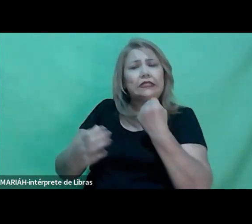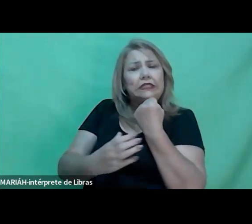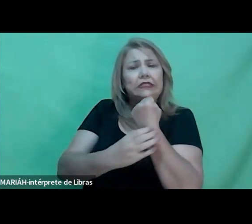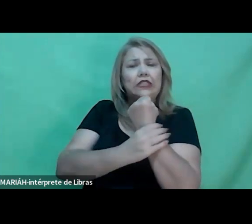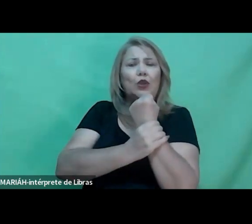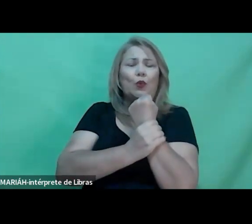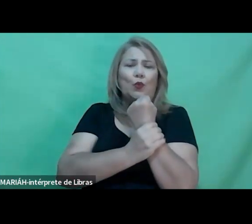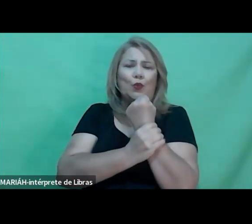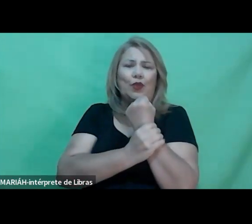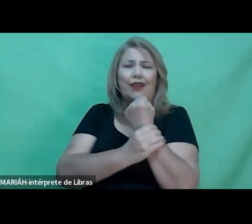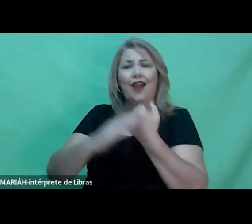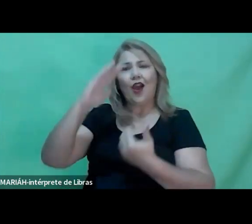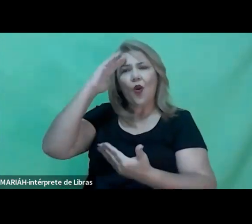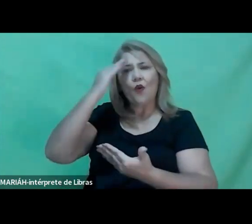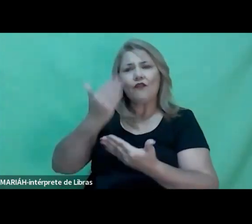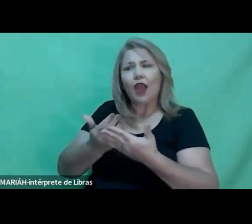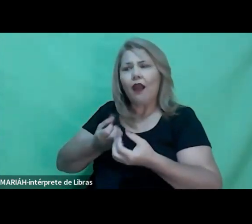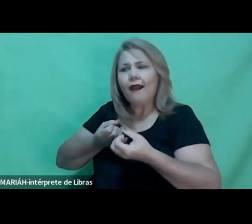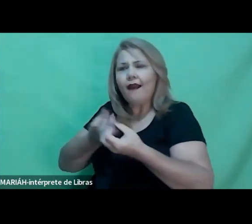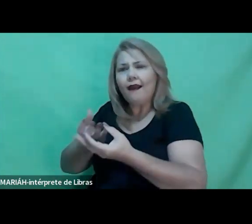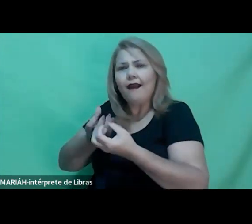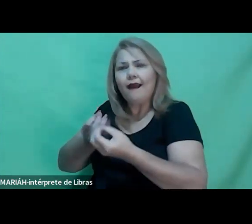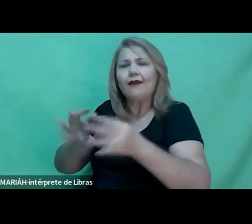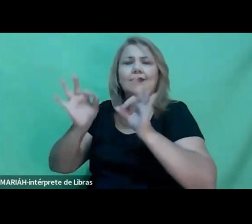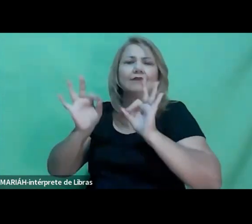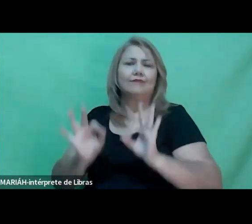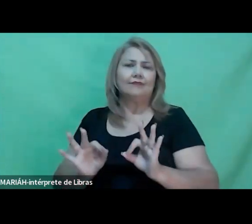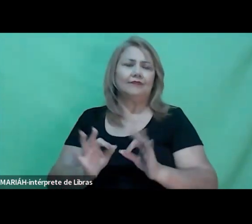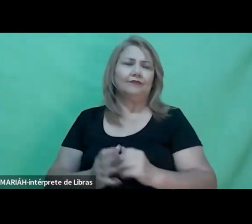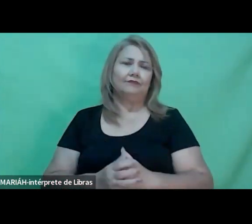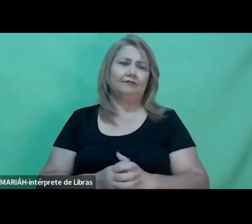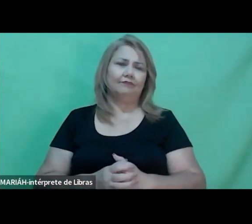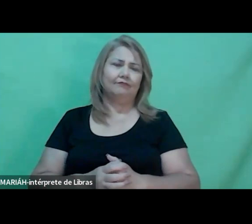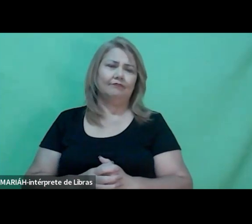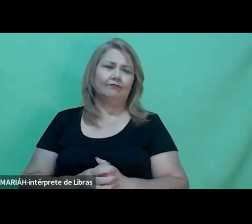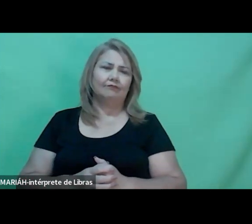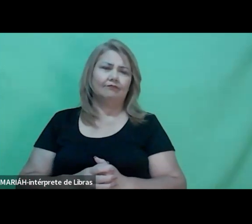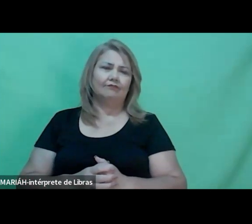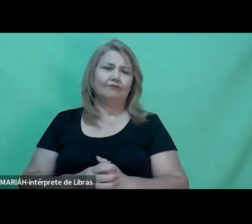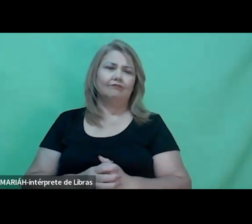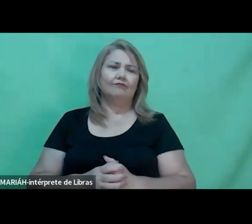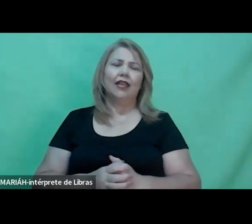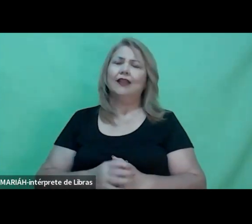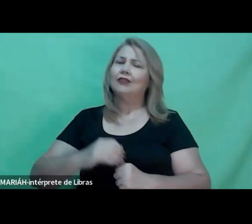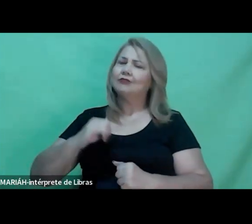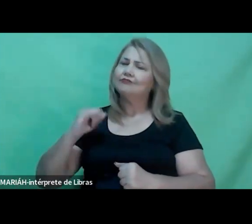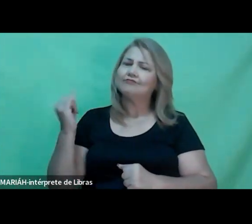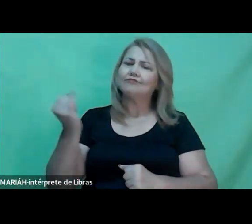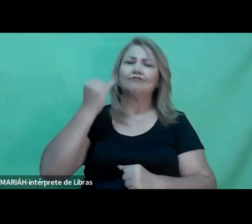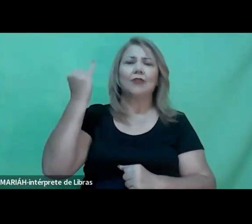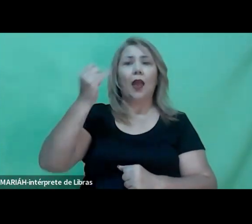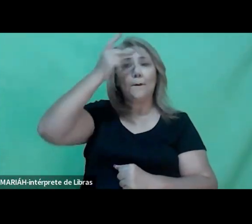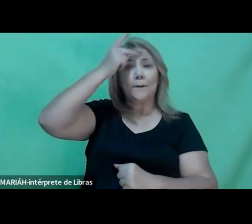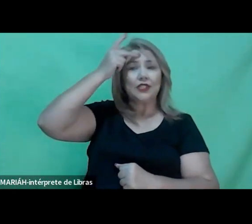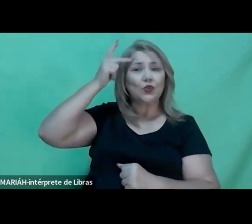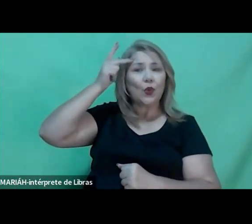información del entorno H por eso es tan pero tan importante que las personas